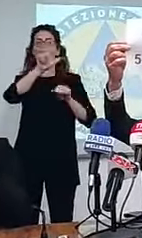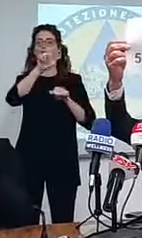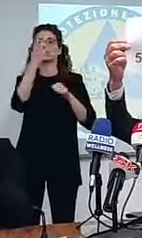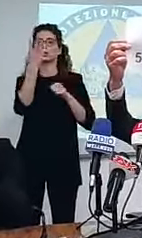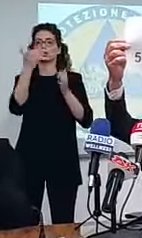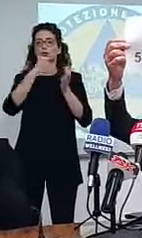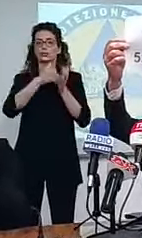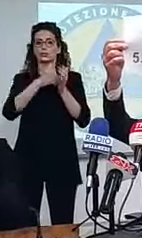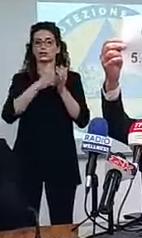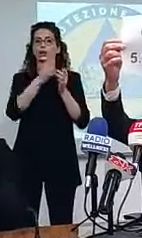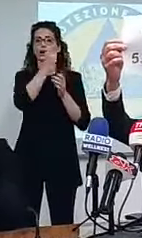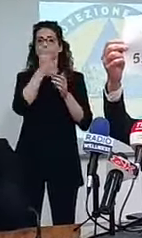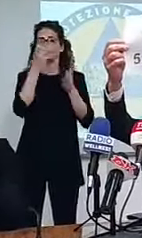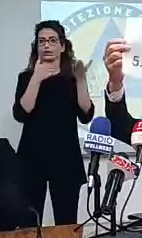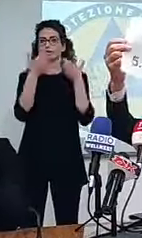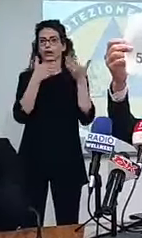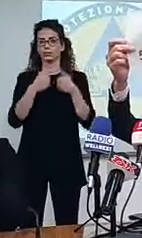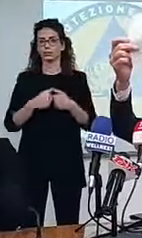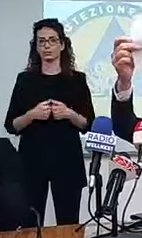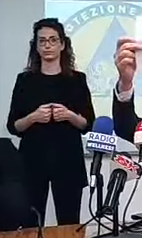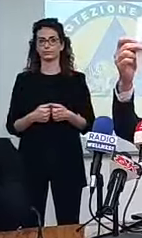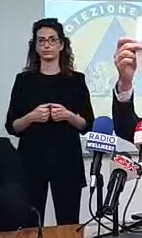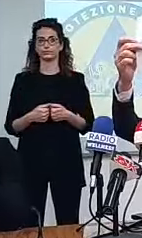4.634.000 test rapidi.